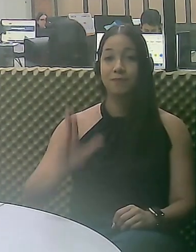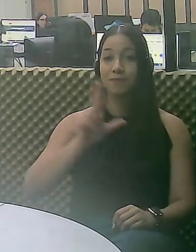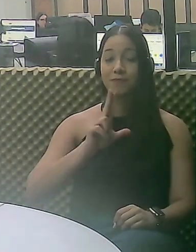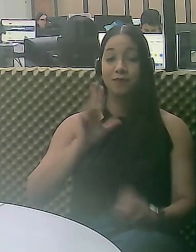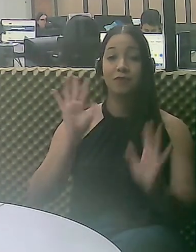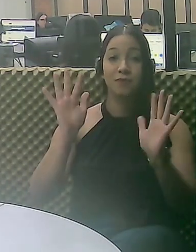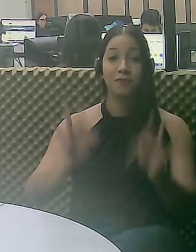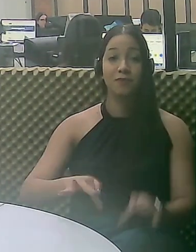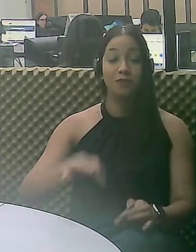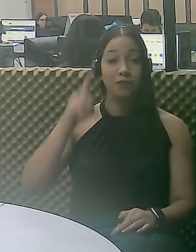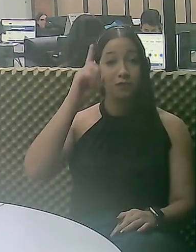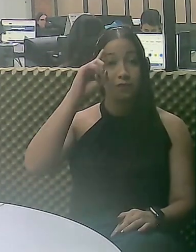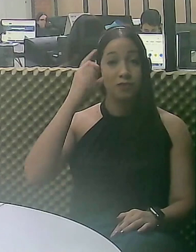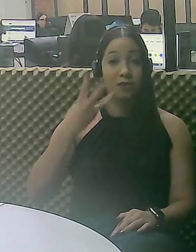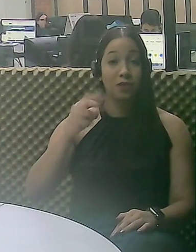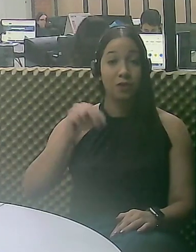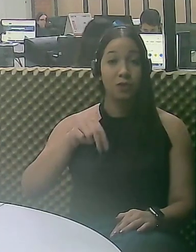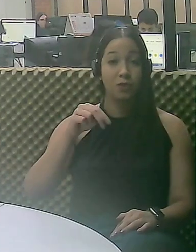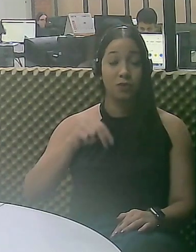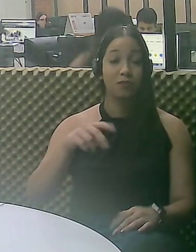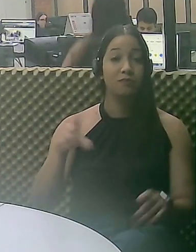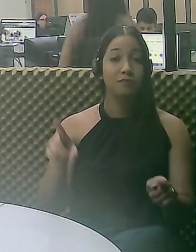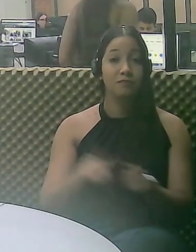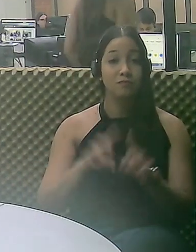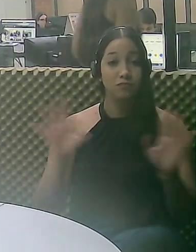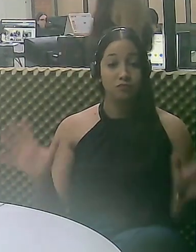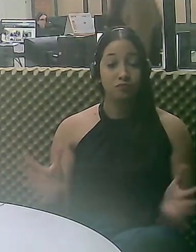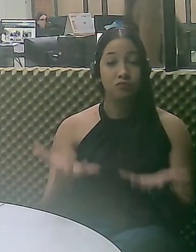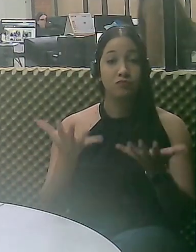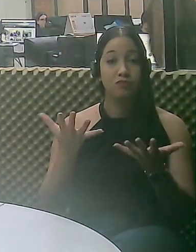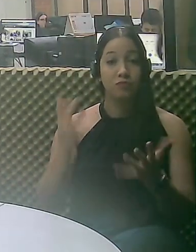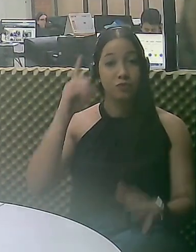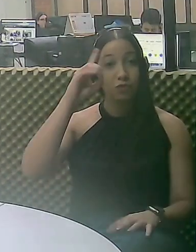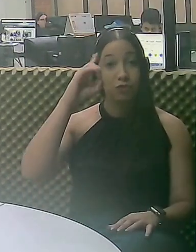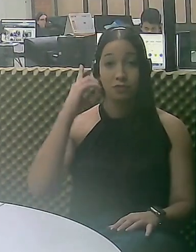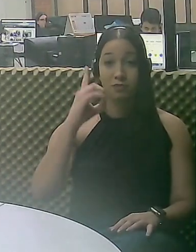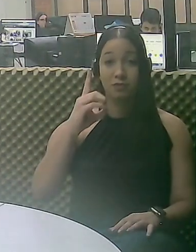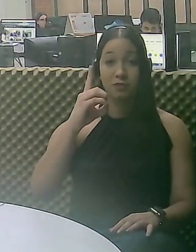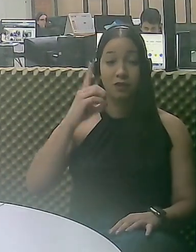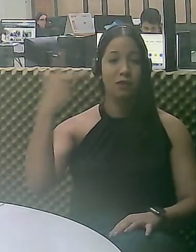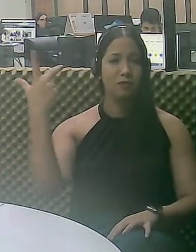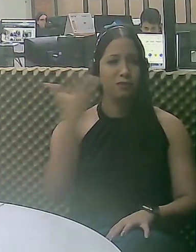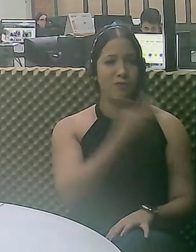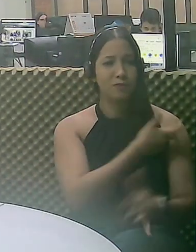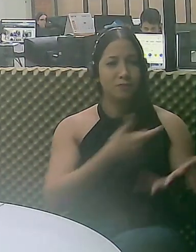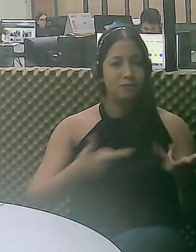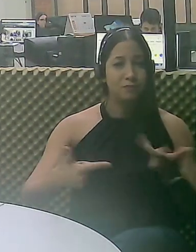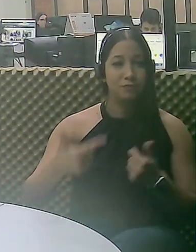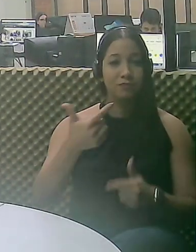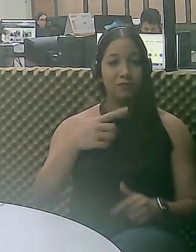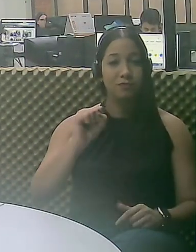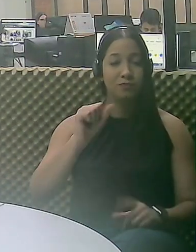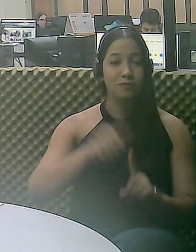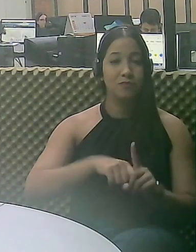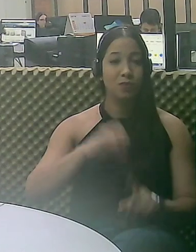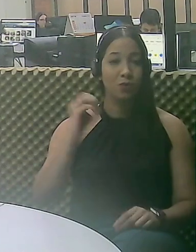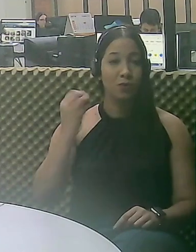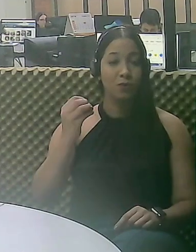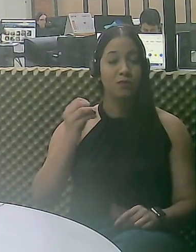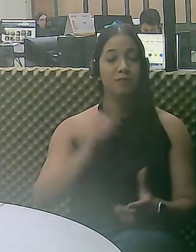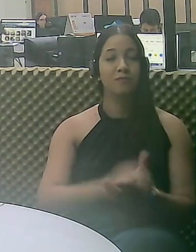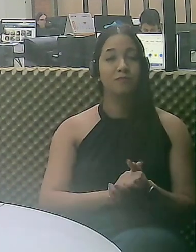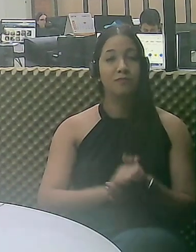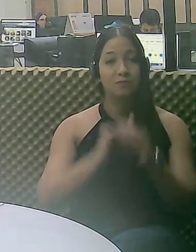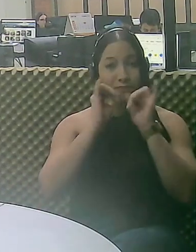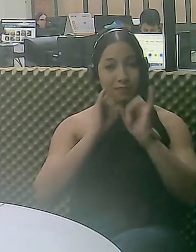dia 3 de novembro, inclusive com mobilização do dia D de multivacinação em 28 de outubro.